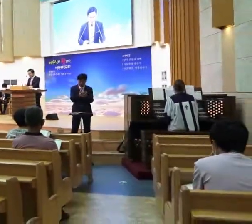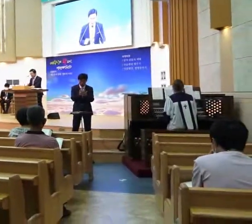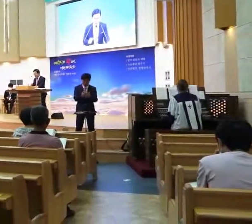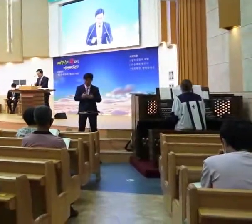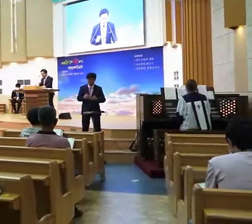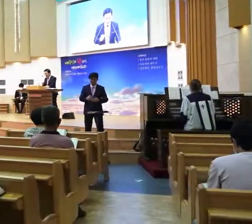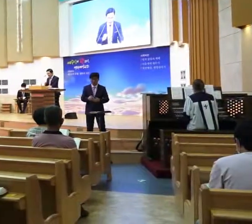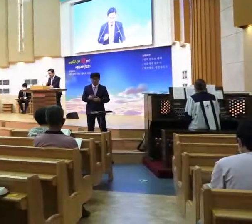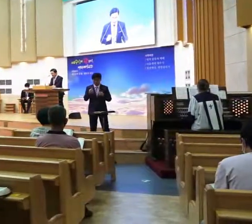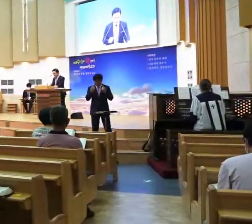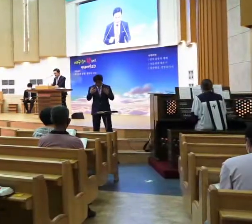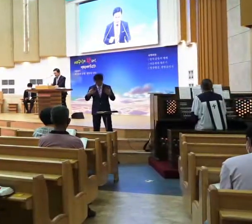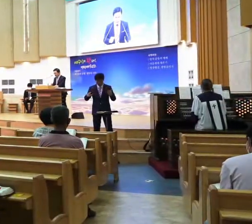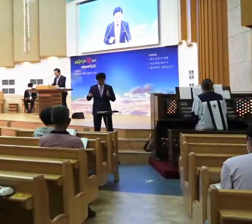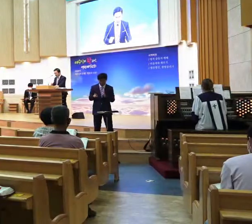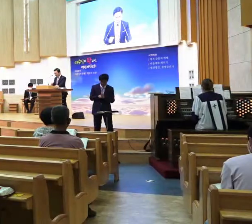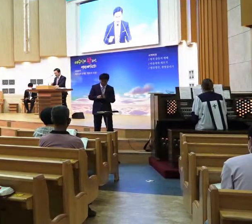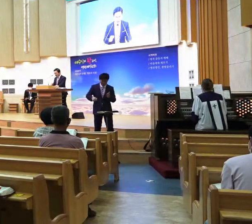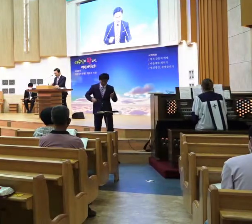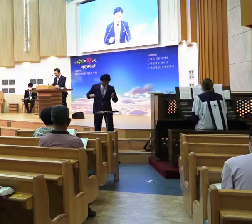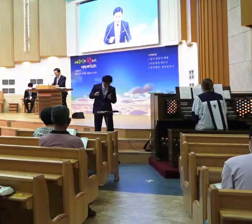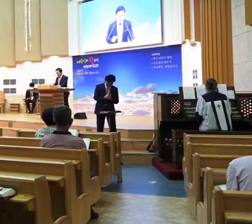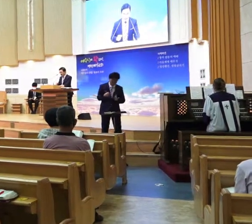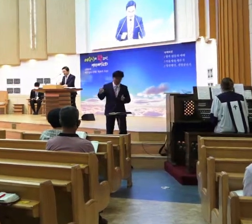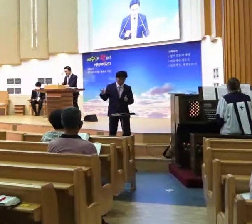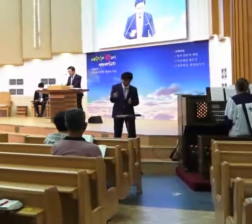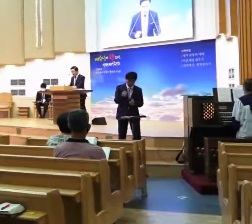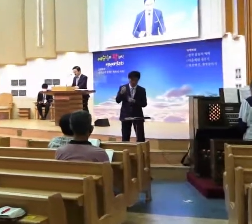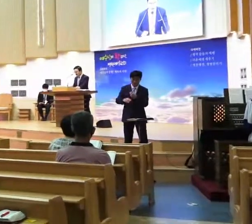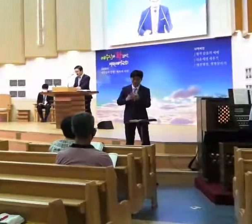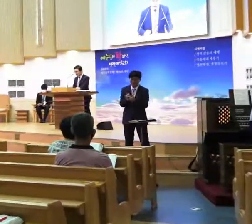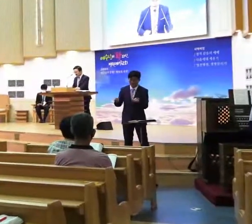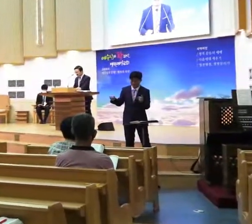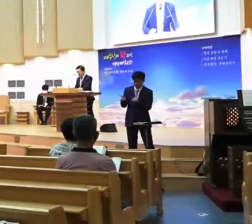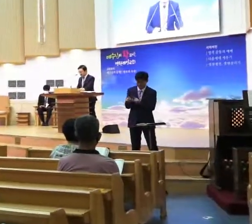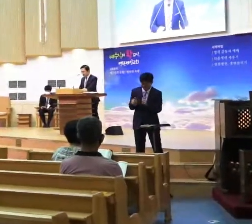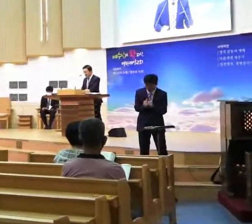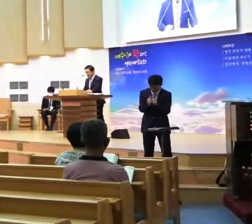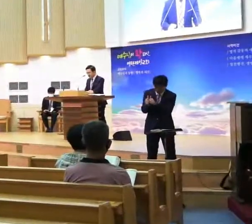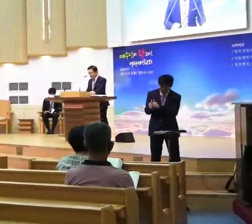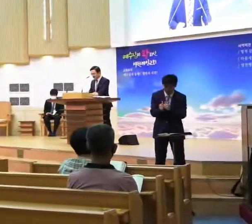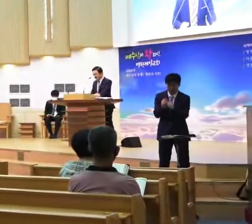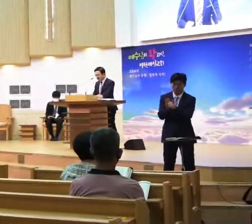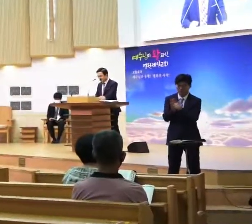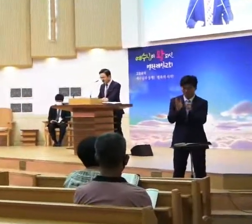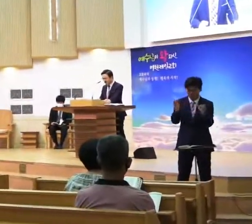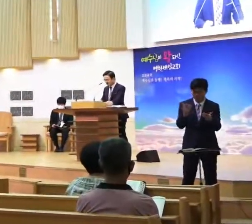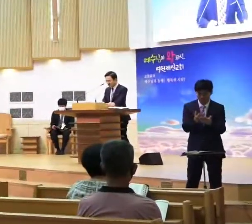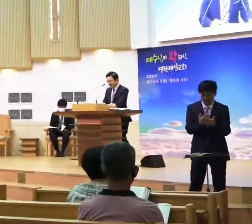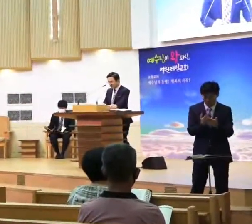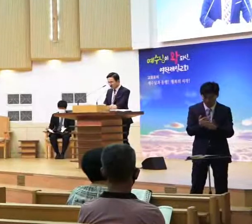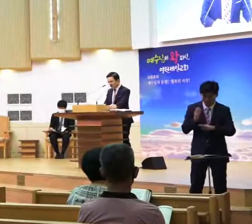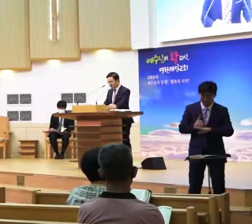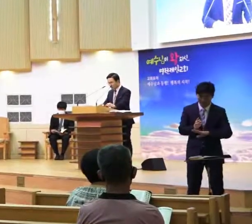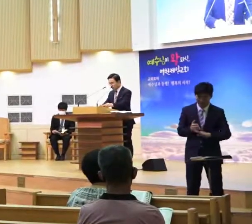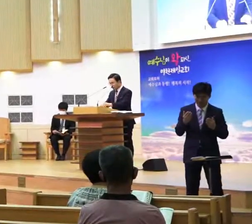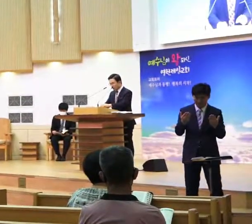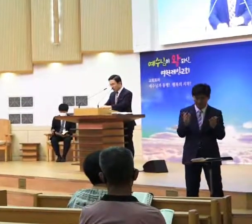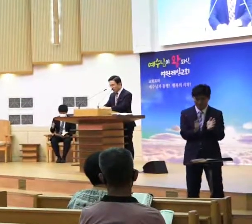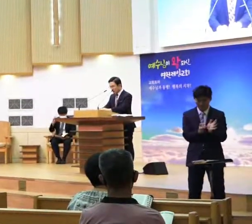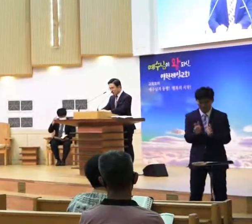결단과 선포 속에 하나님이 함께 하시며 우리를 이끌어 하나님의 위대한 역사를 이루실 줄 줄로 믿습니다. 아멘. 감사드리며